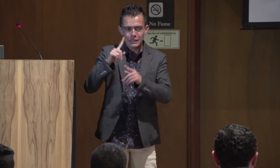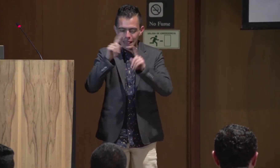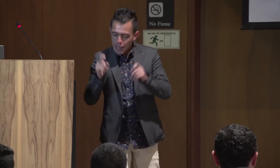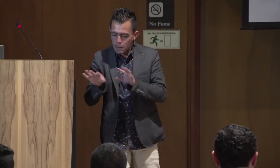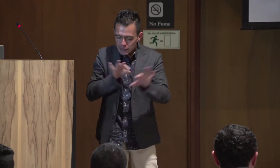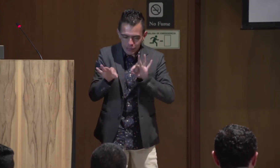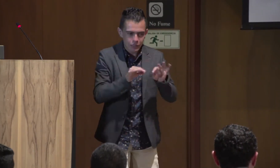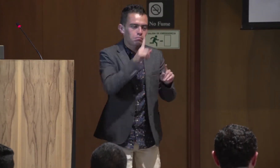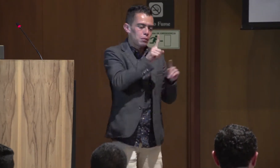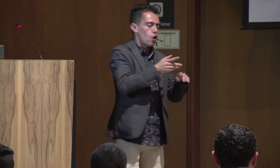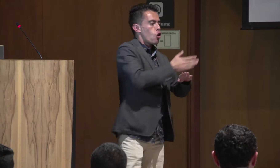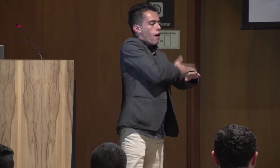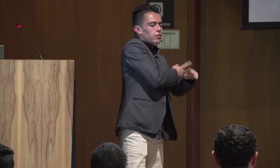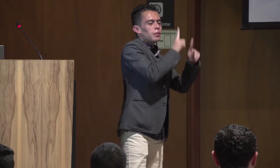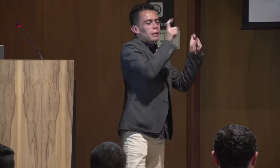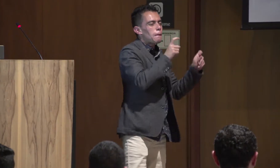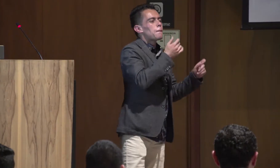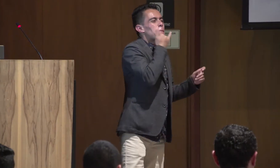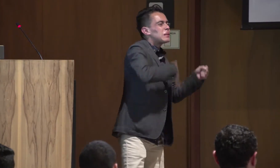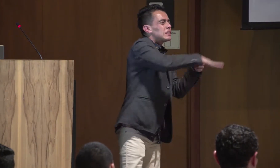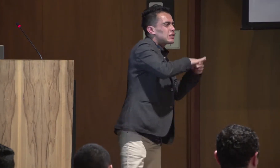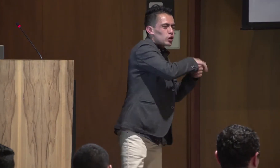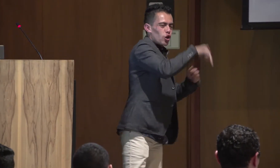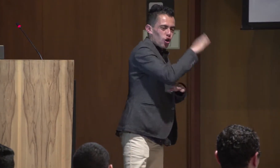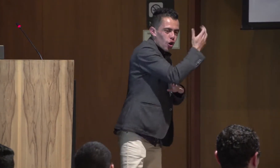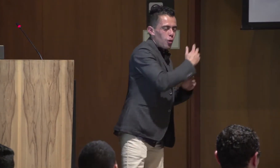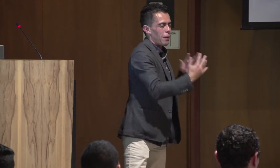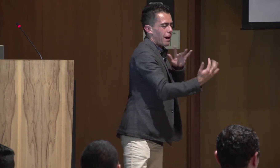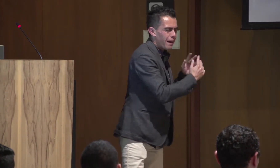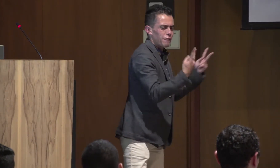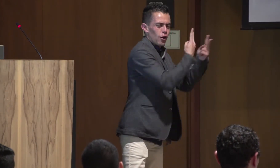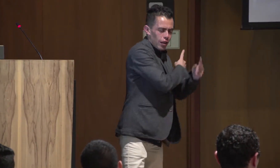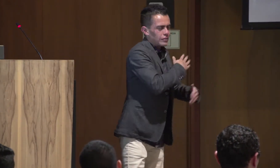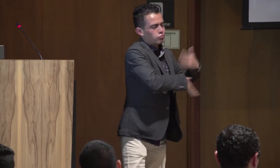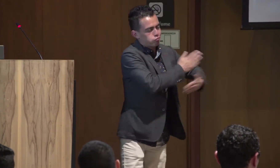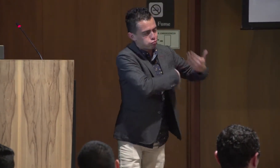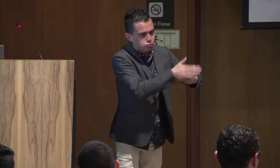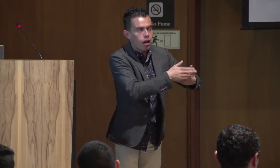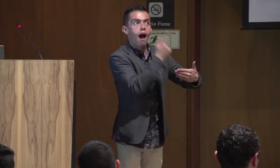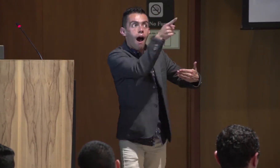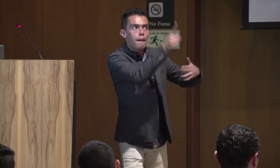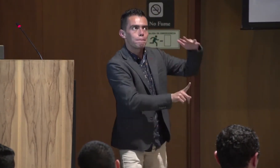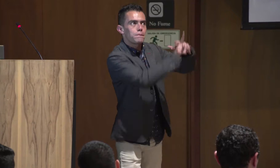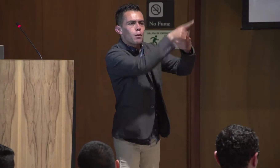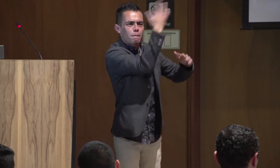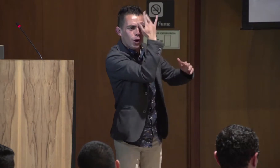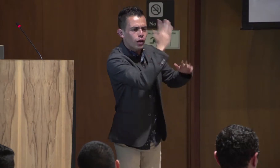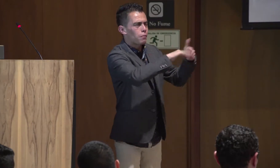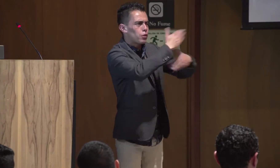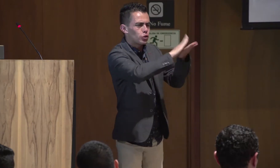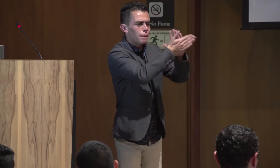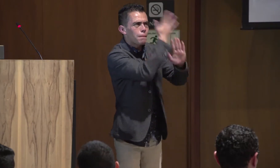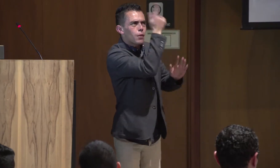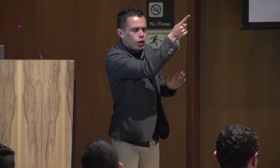lecturas en relación con lo que estaba ocurriendo con los acuerdos de la paz allá en La Habana. Realmente era importante que nosotros pudiéramos darle a entender a la comunidad